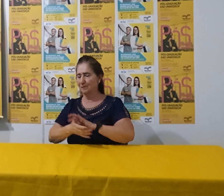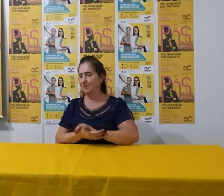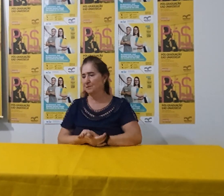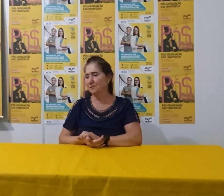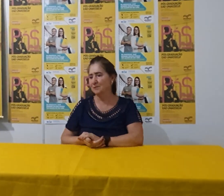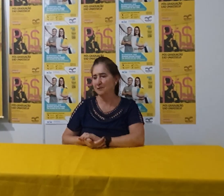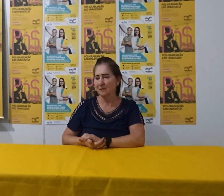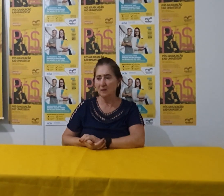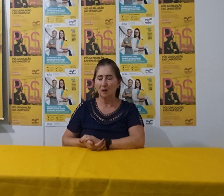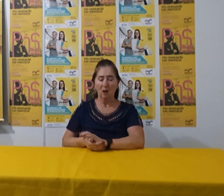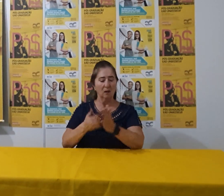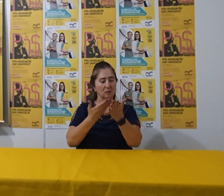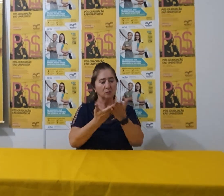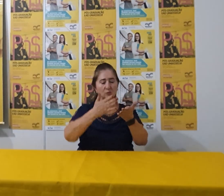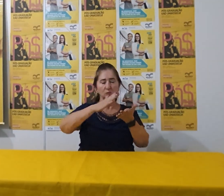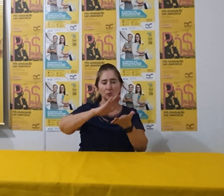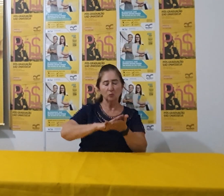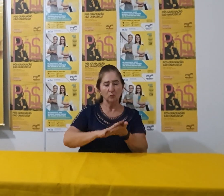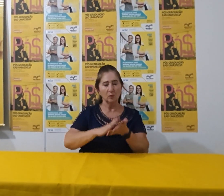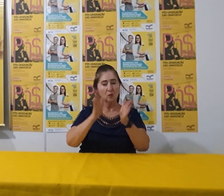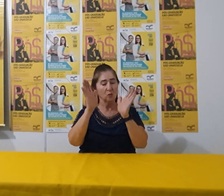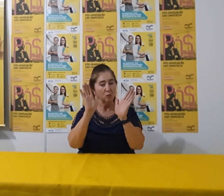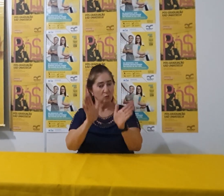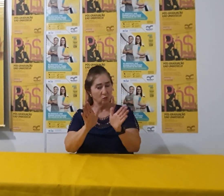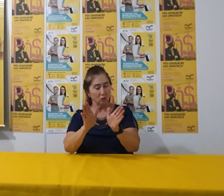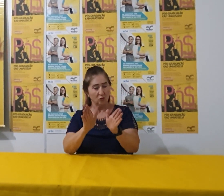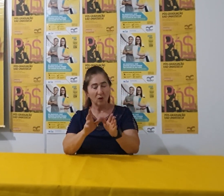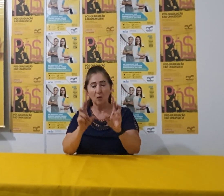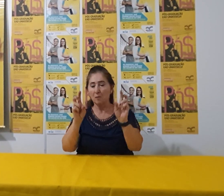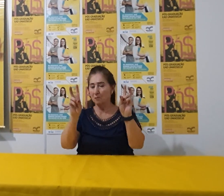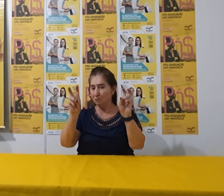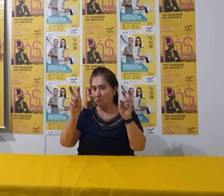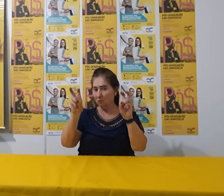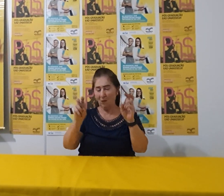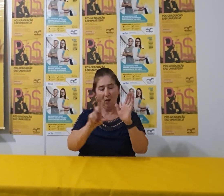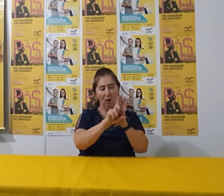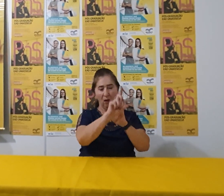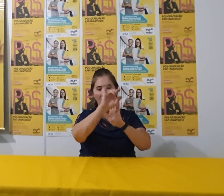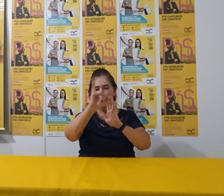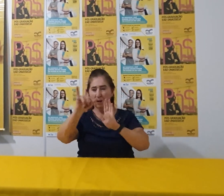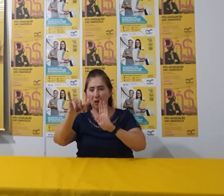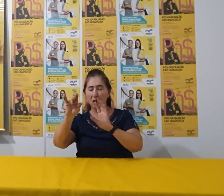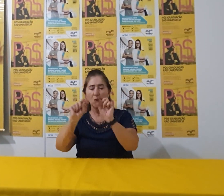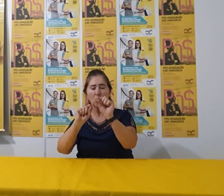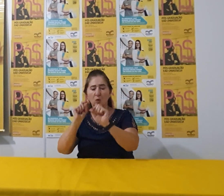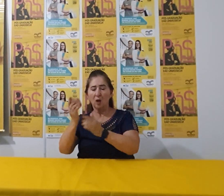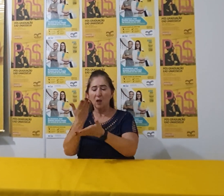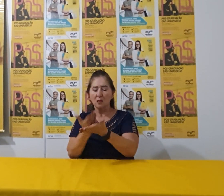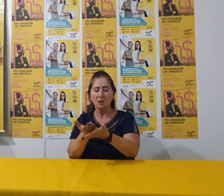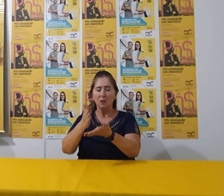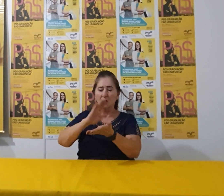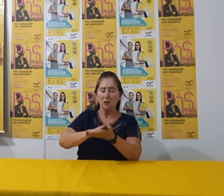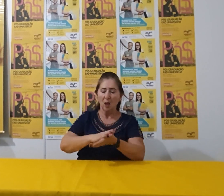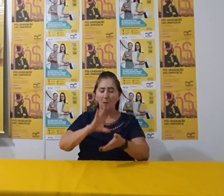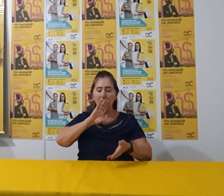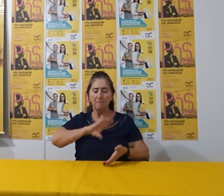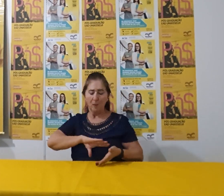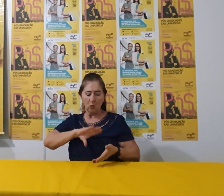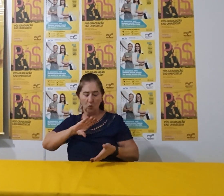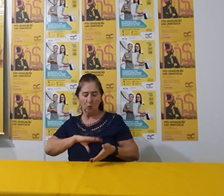O intérprete, conforme determina a legislação, tem a função de fazer a tradução dos conteúdos. O ato